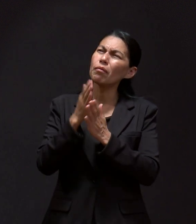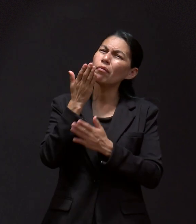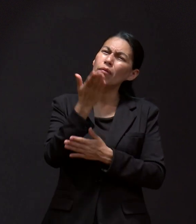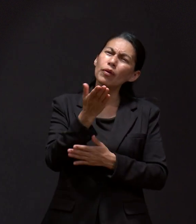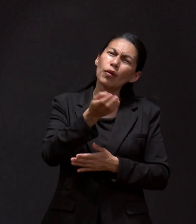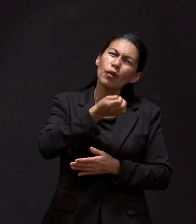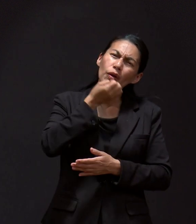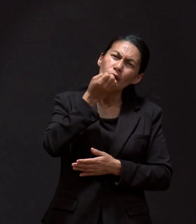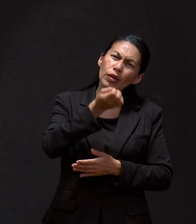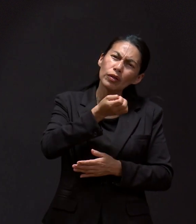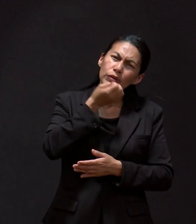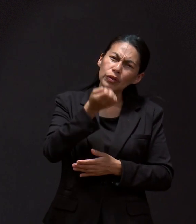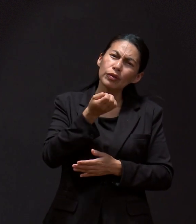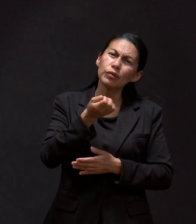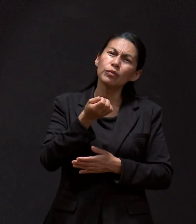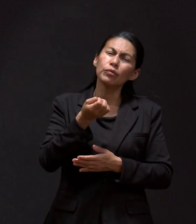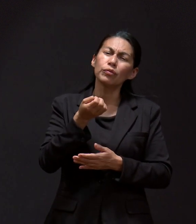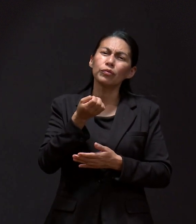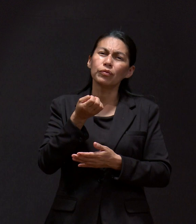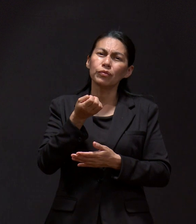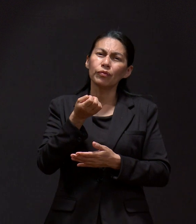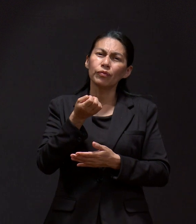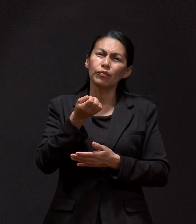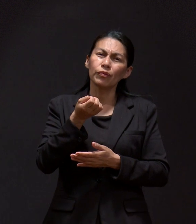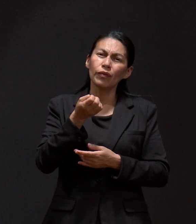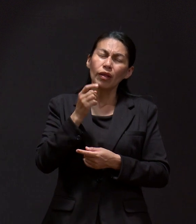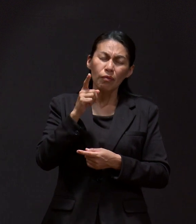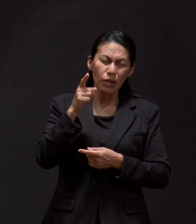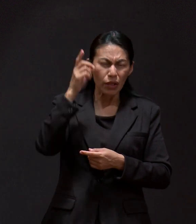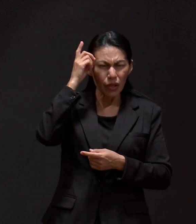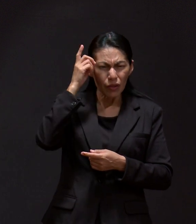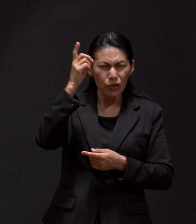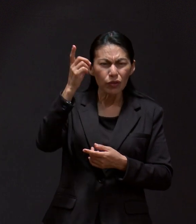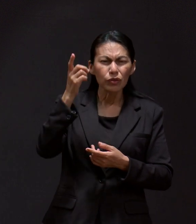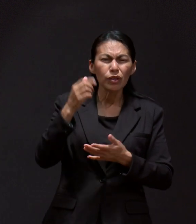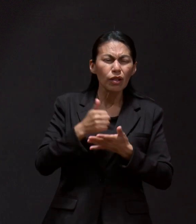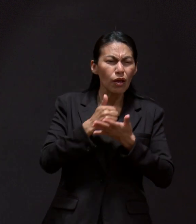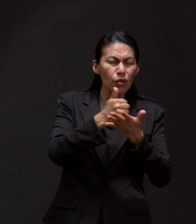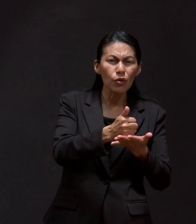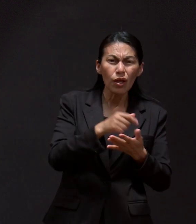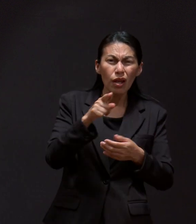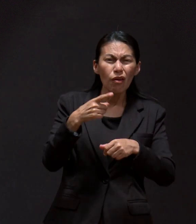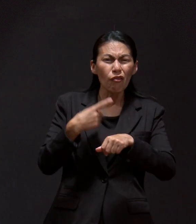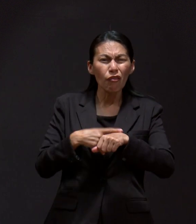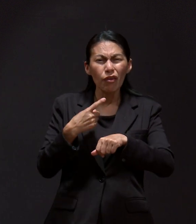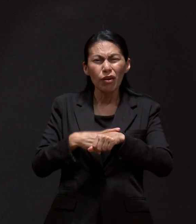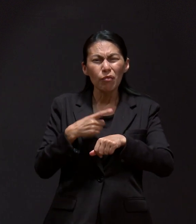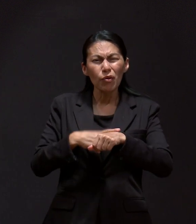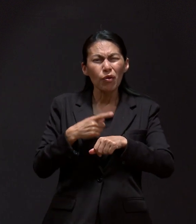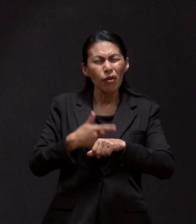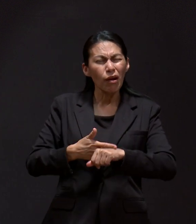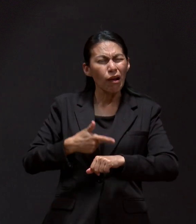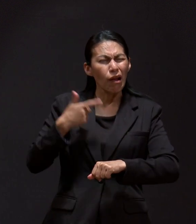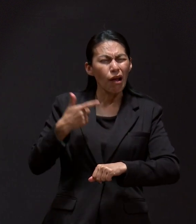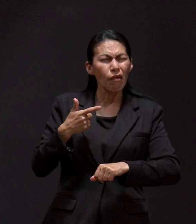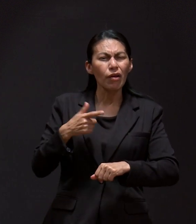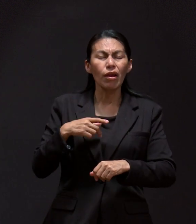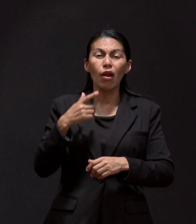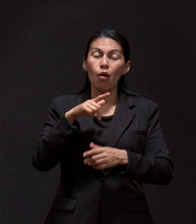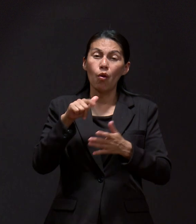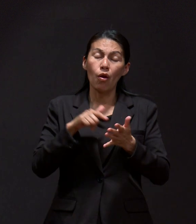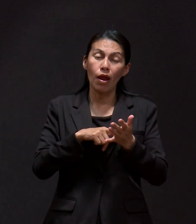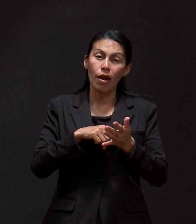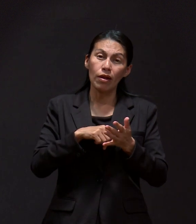intensivos entubado en un ventilador oremos para que dios lo restaure en buena salud se